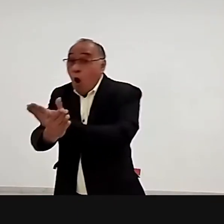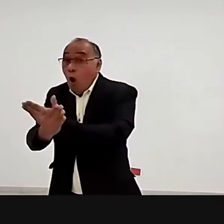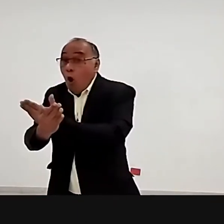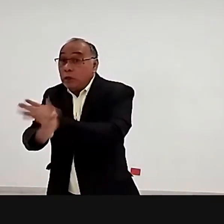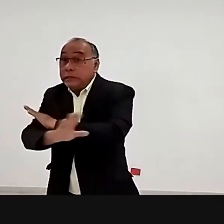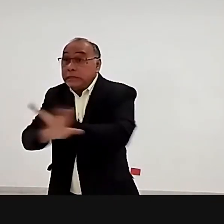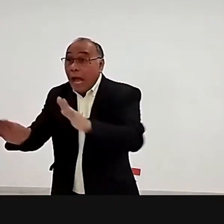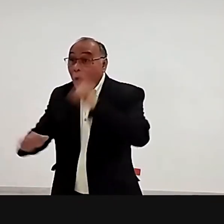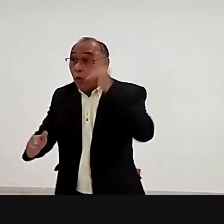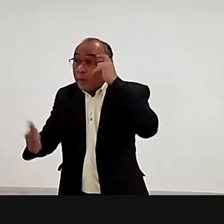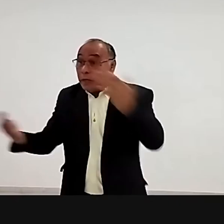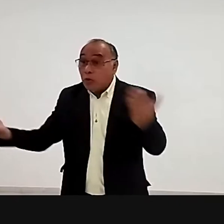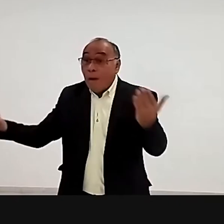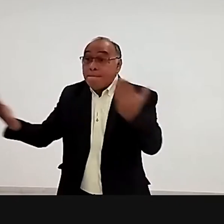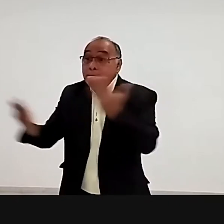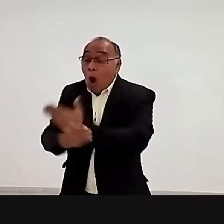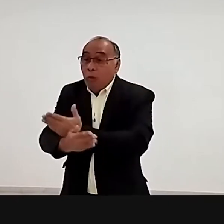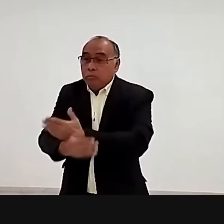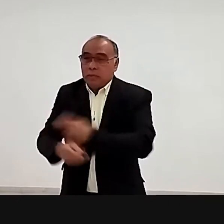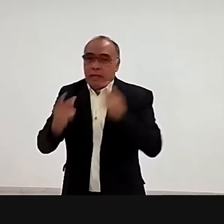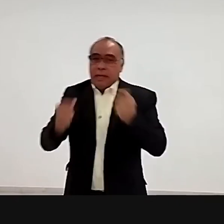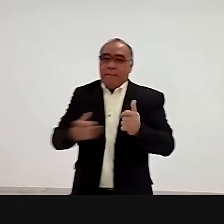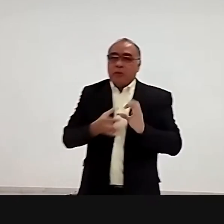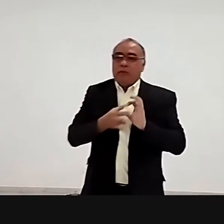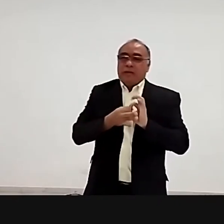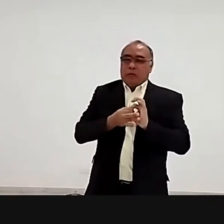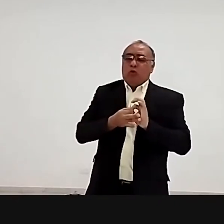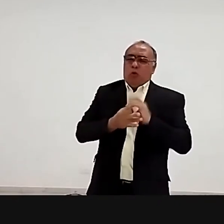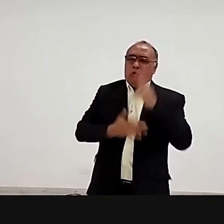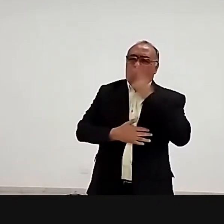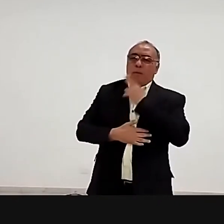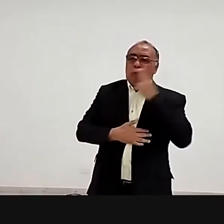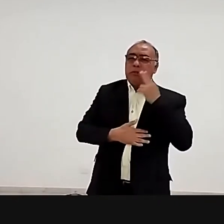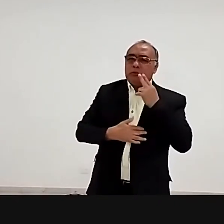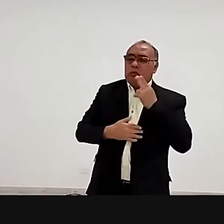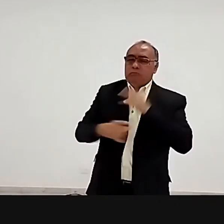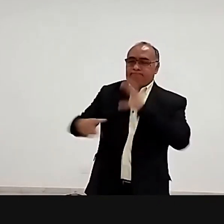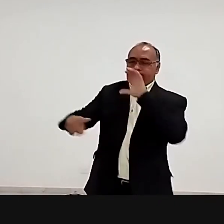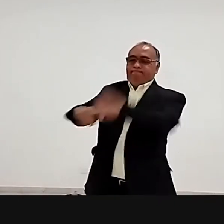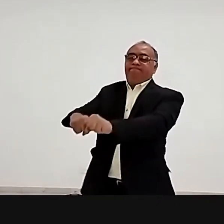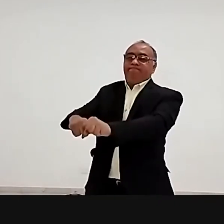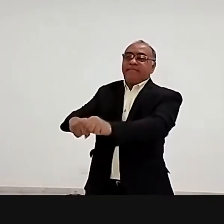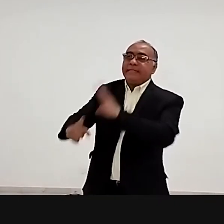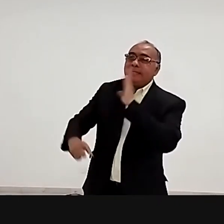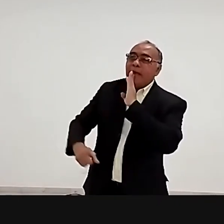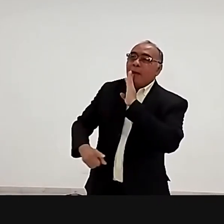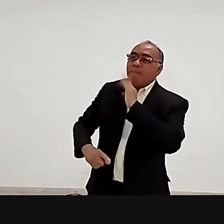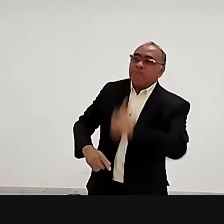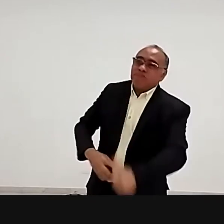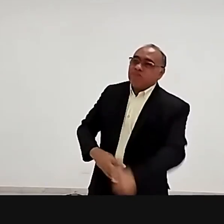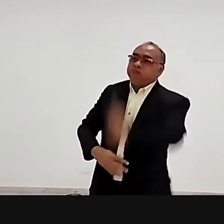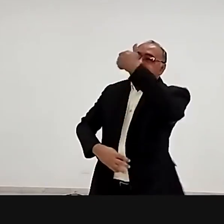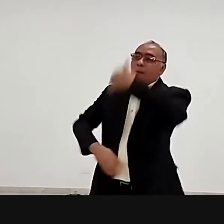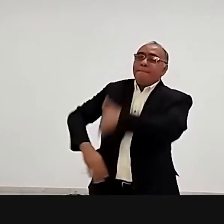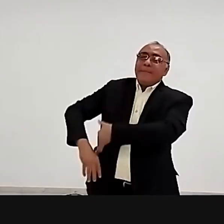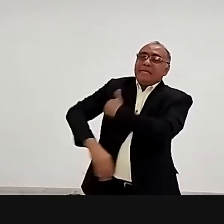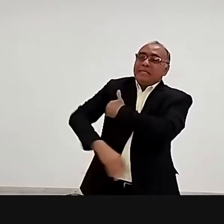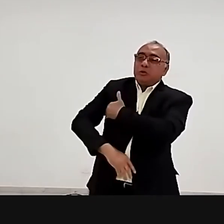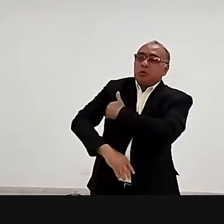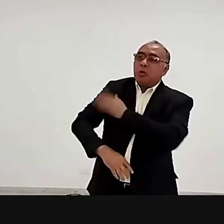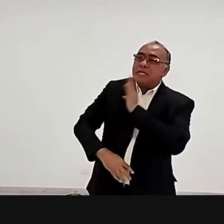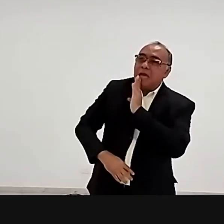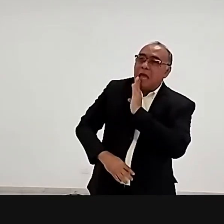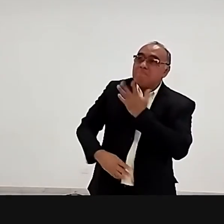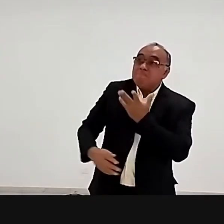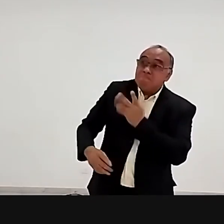este trabajo que se va a hacer con cambio de gobierno lo exterior ante el cambio gobierno tiene que hacerse de manera expedita cuentan con el compromiso de atenas